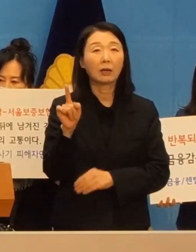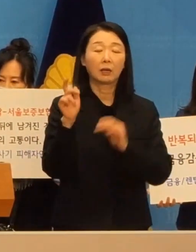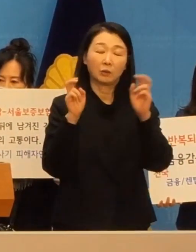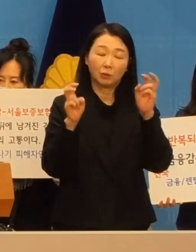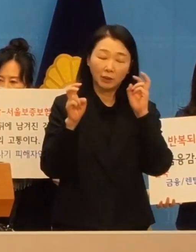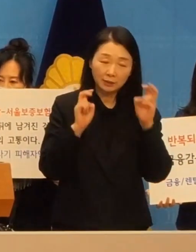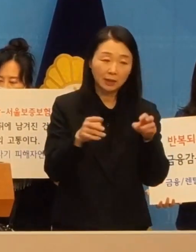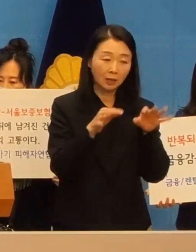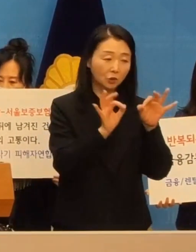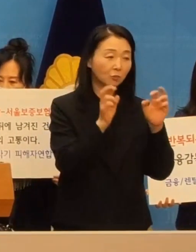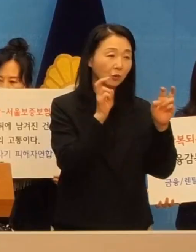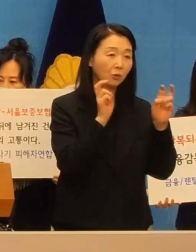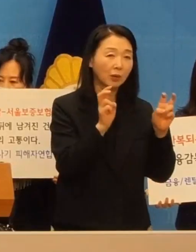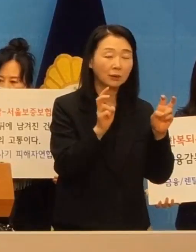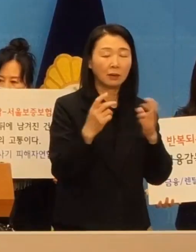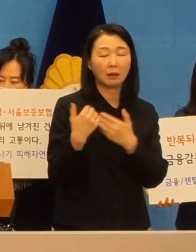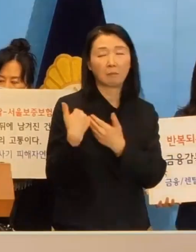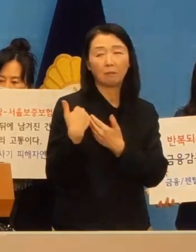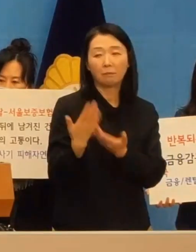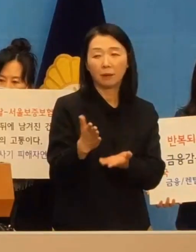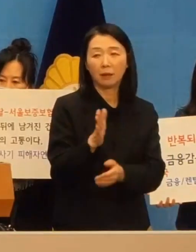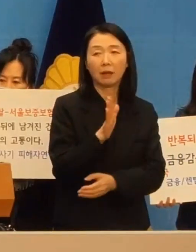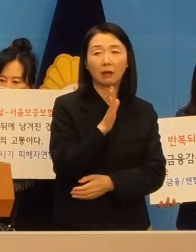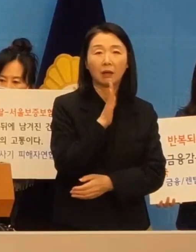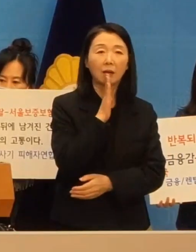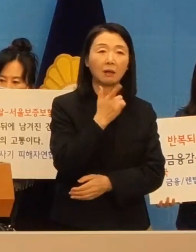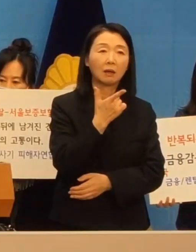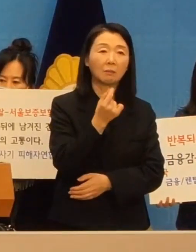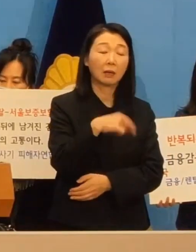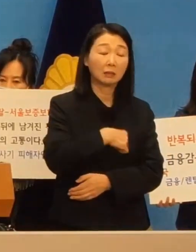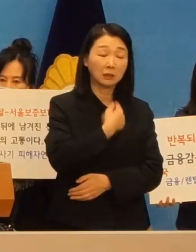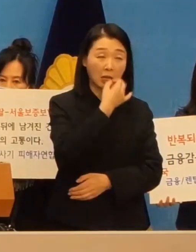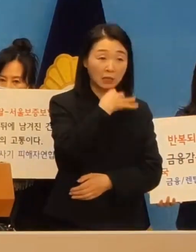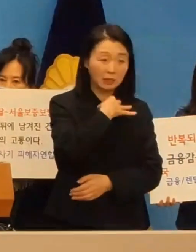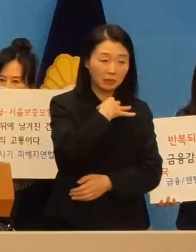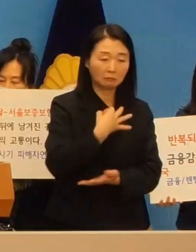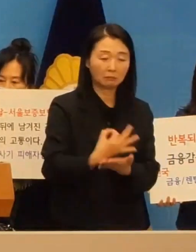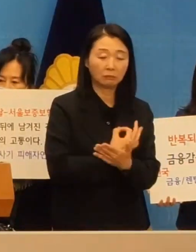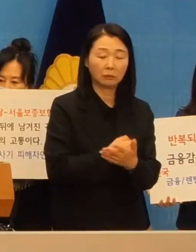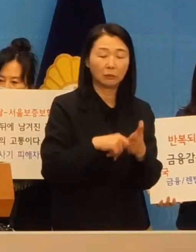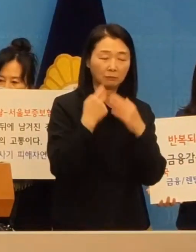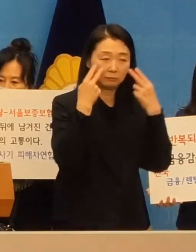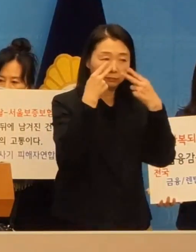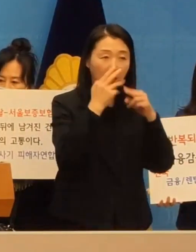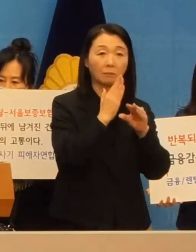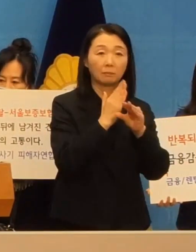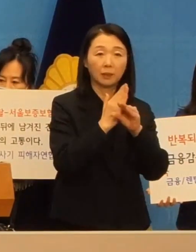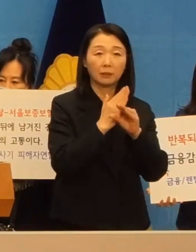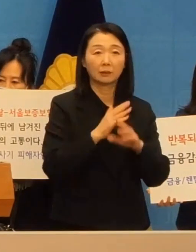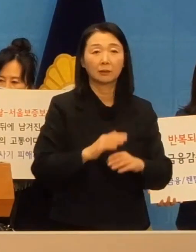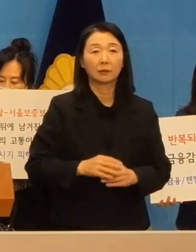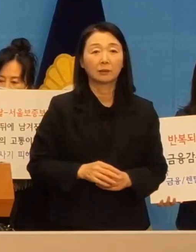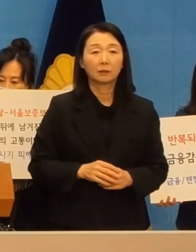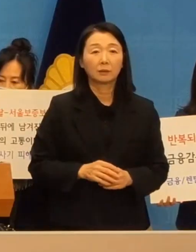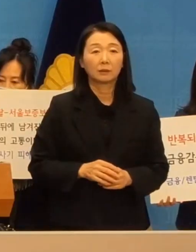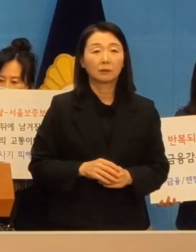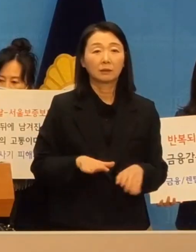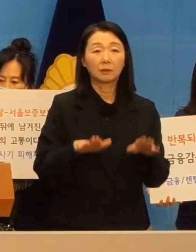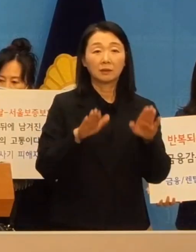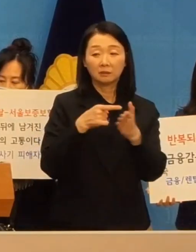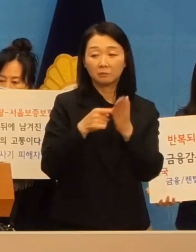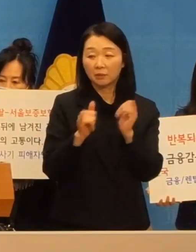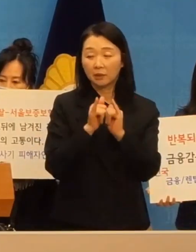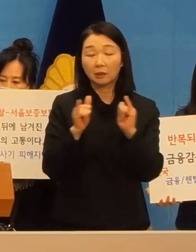등 금융사가 손을 놓고 또 자신들의 이익을 올리기만 사실 몰두하고 있습니다. 이렇게 지금